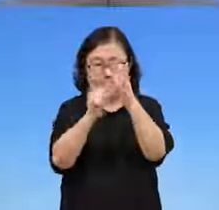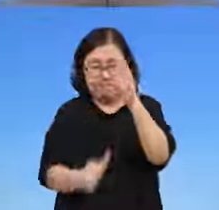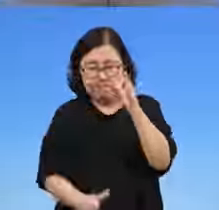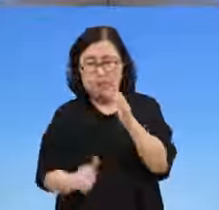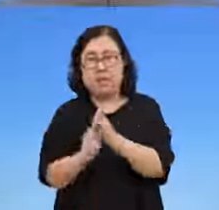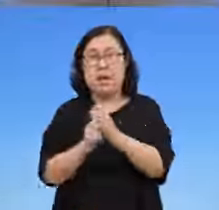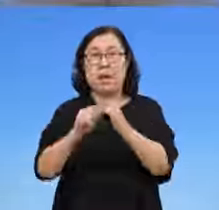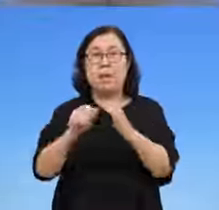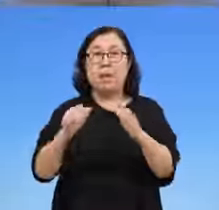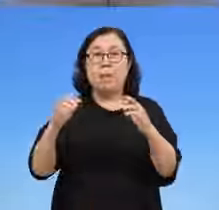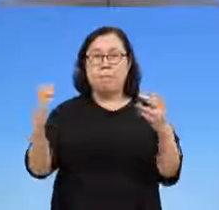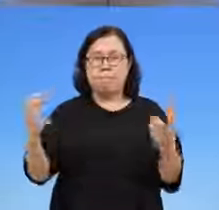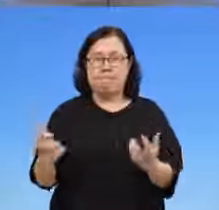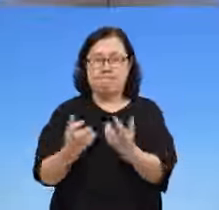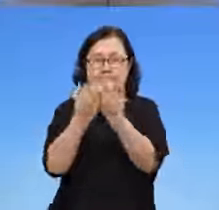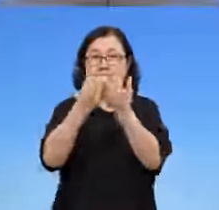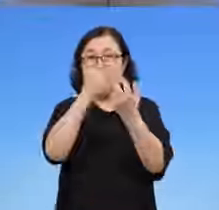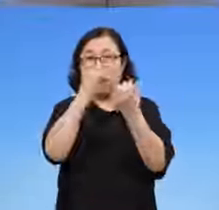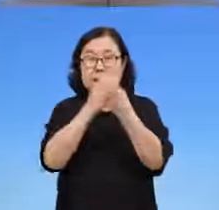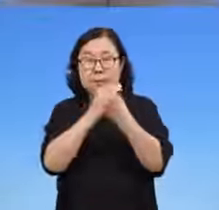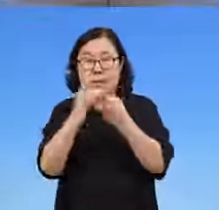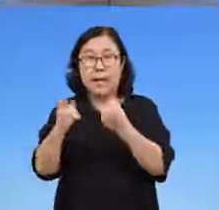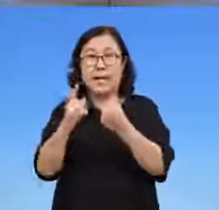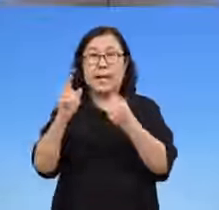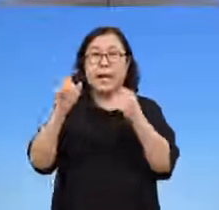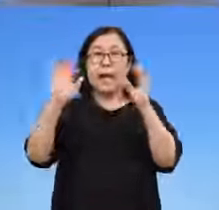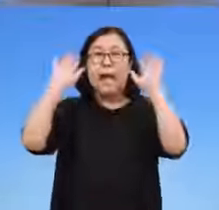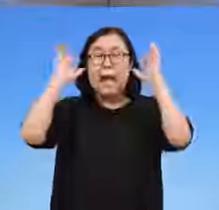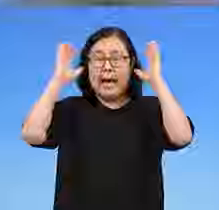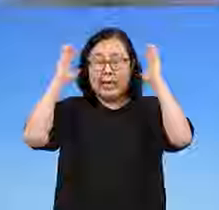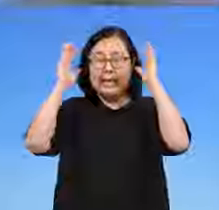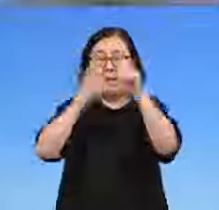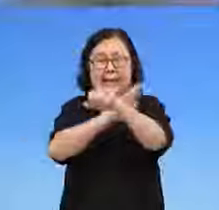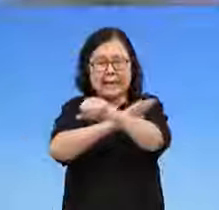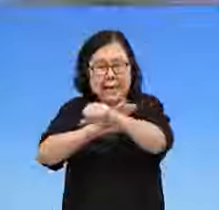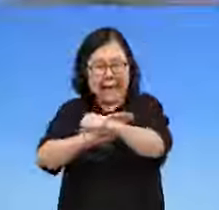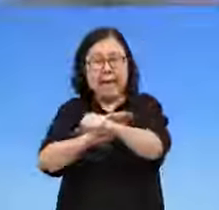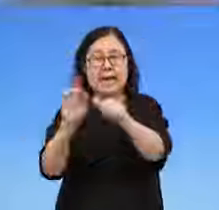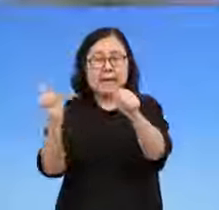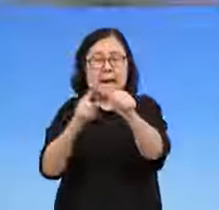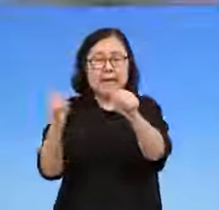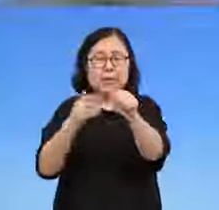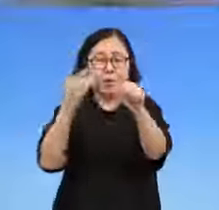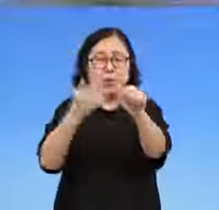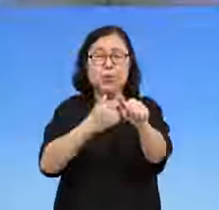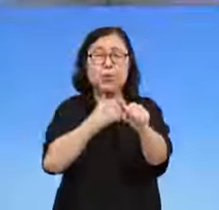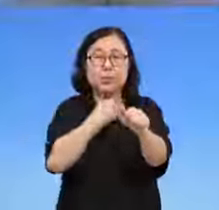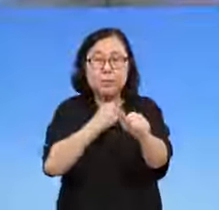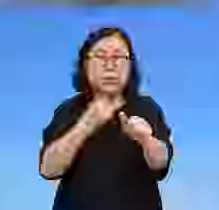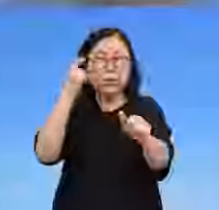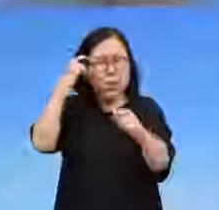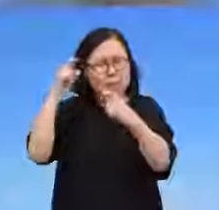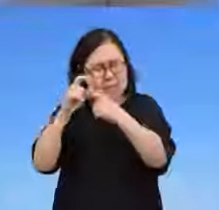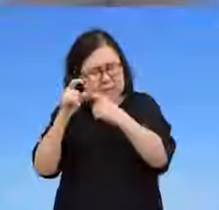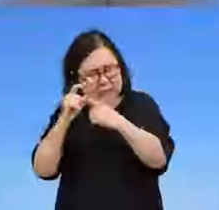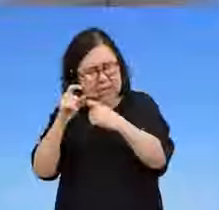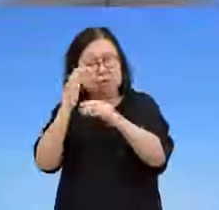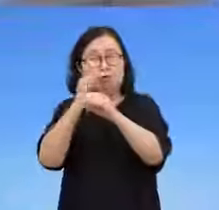그 상황에서 어떻게든 이 아이들을 제대로 가르쳐 보겠다는 고뇌에서 나온 책이에요.